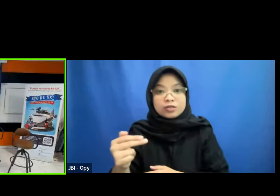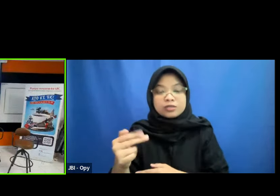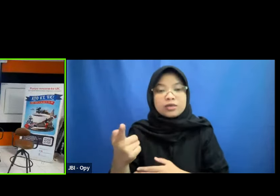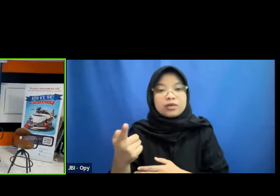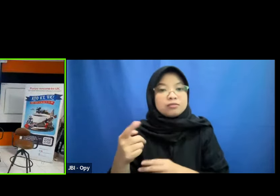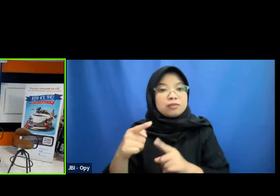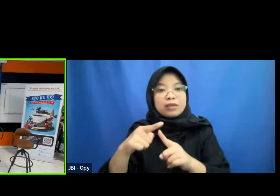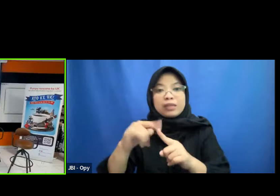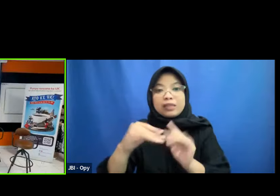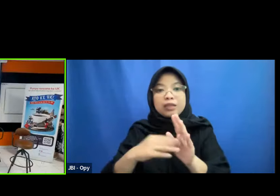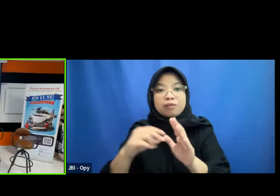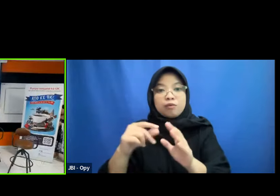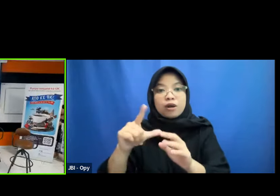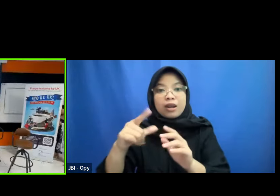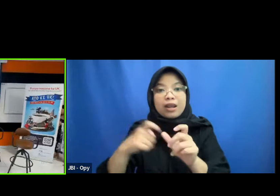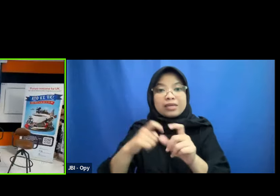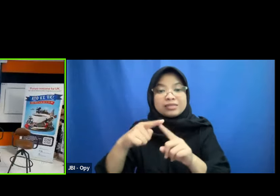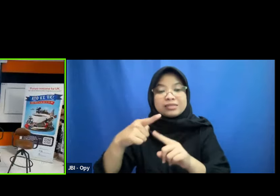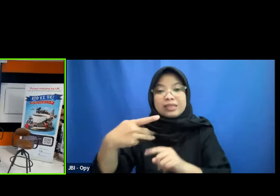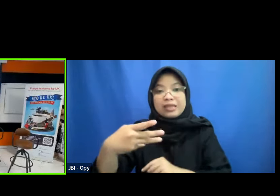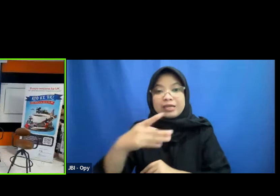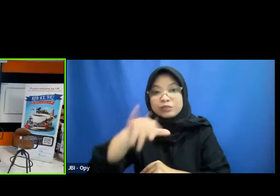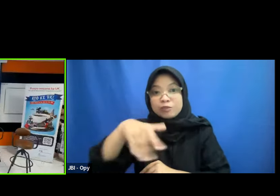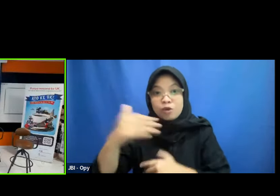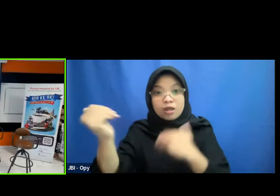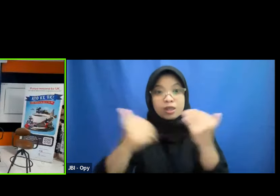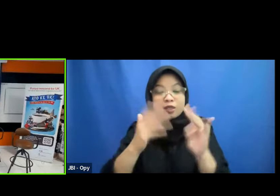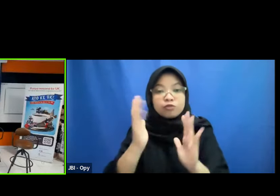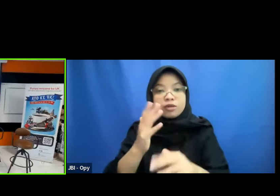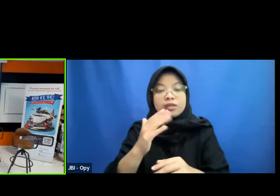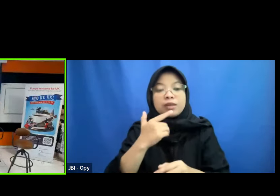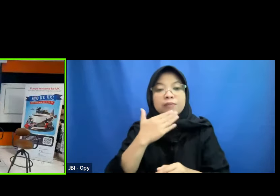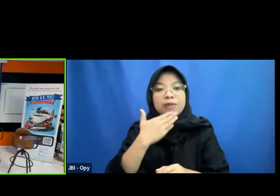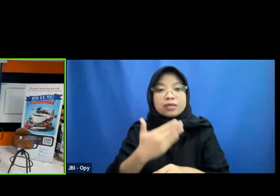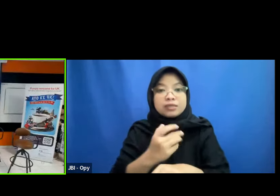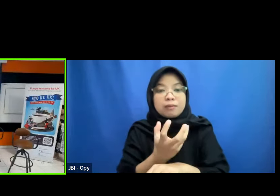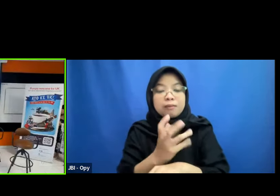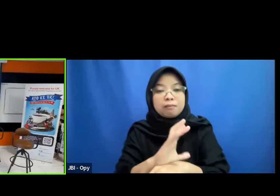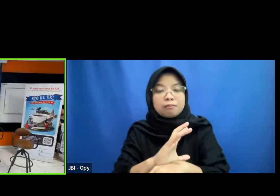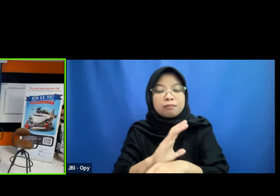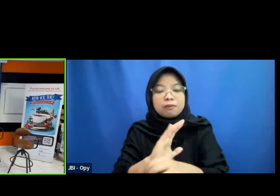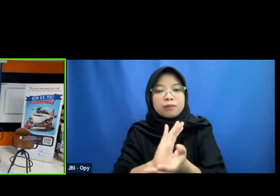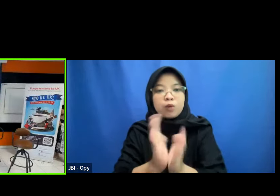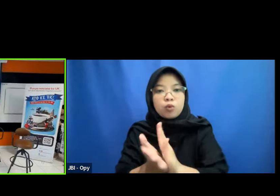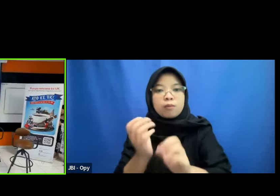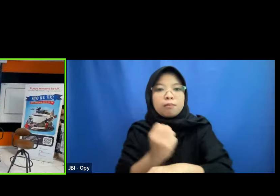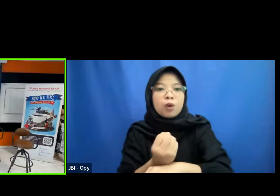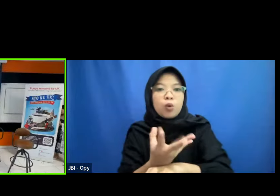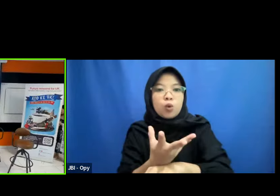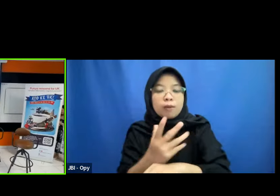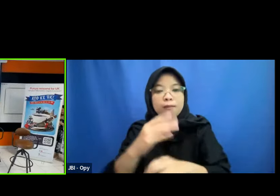kayaknya semuanya ada di sini e makasih teman-teman yang sudah datang dari Bengkulu Padang Bekasi